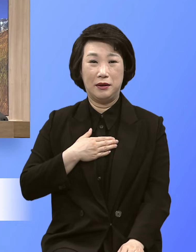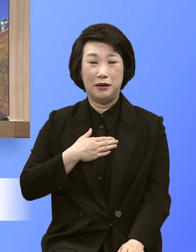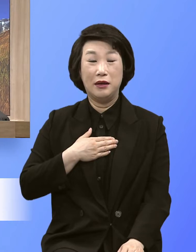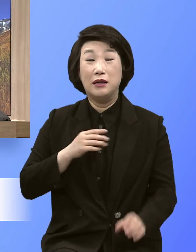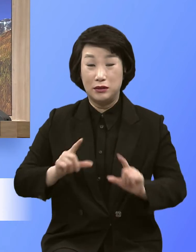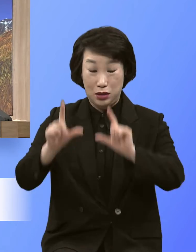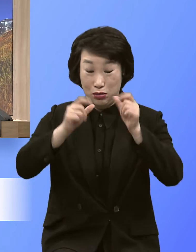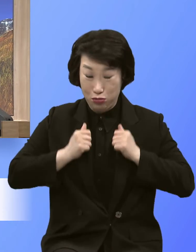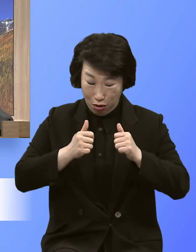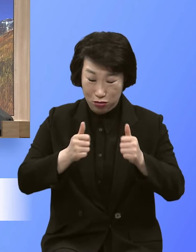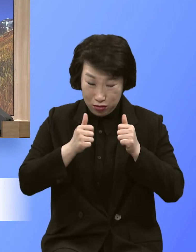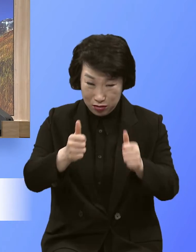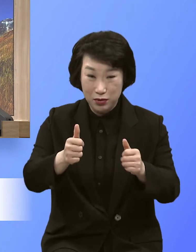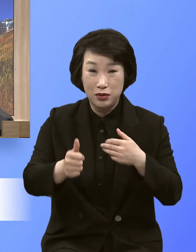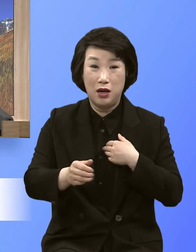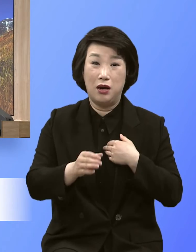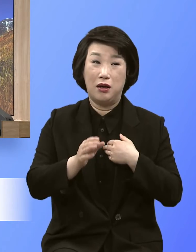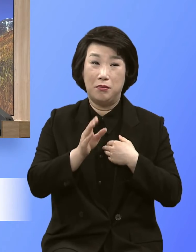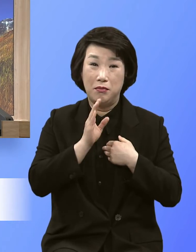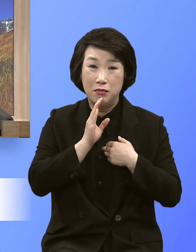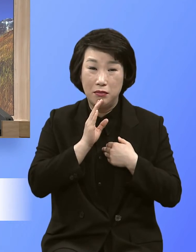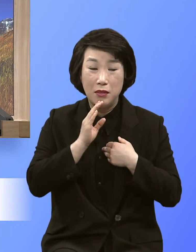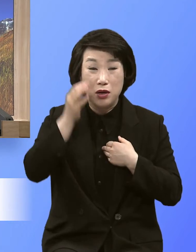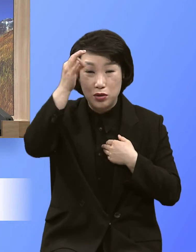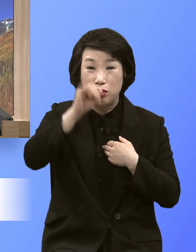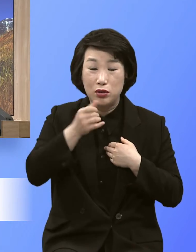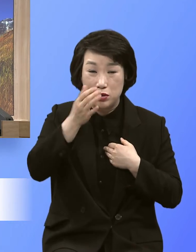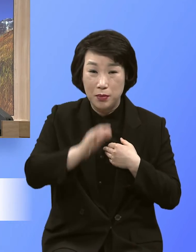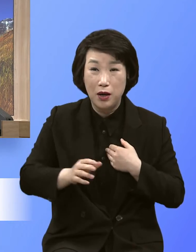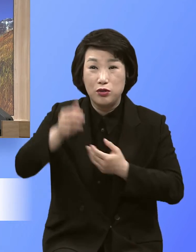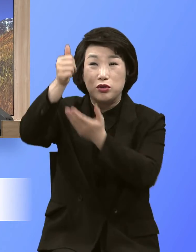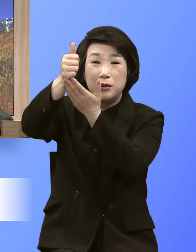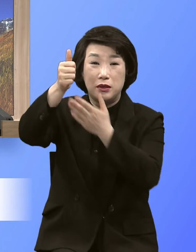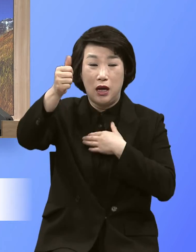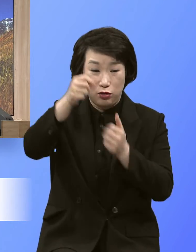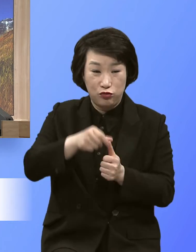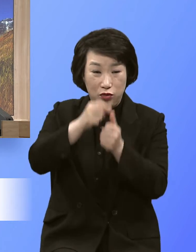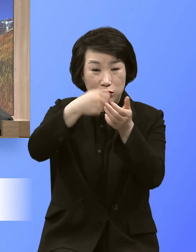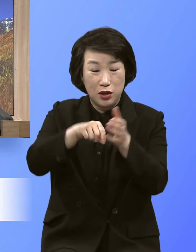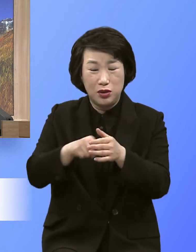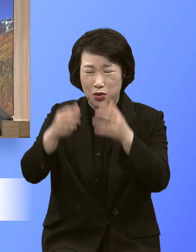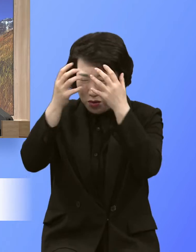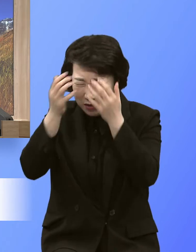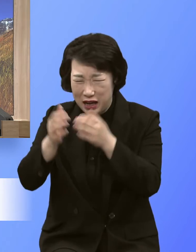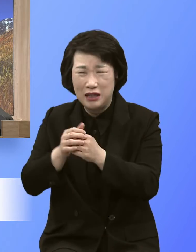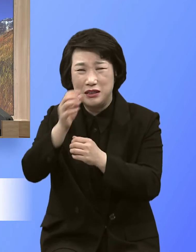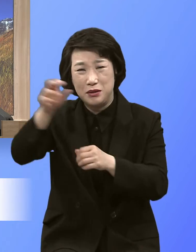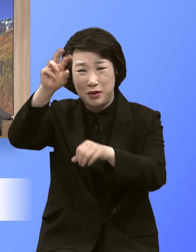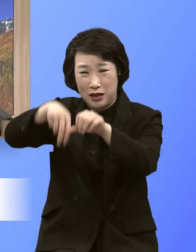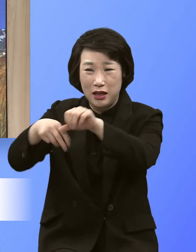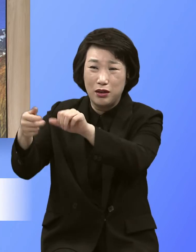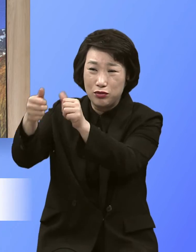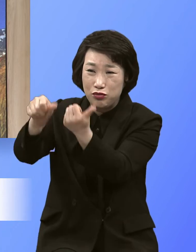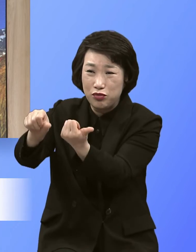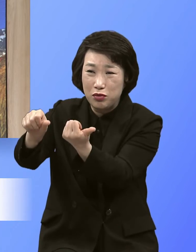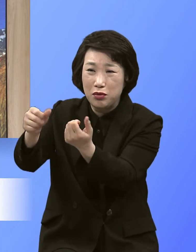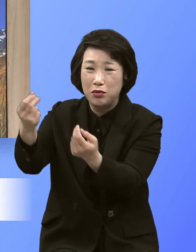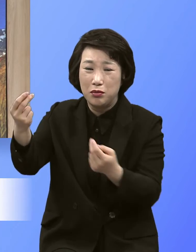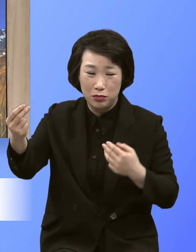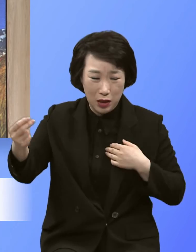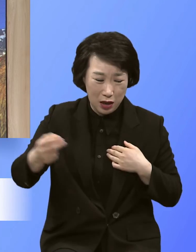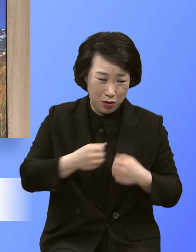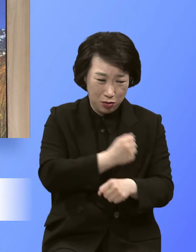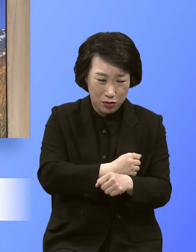열심히 살았다고 인정했지만 주님이 날 위해서 당한 고난과 십자가의 죽음 앞에는